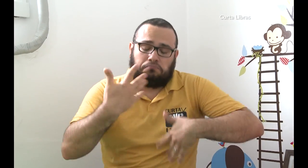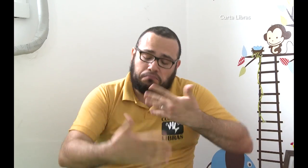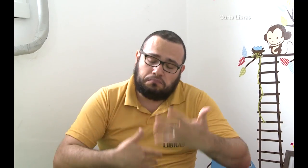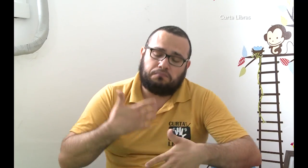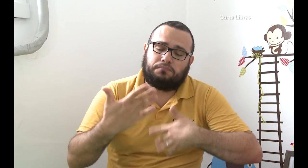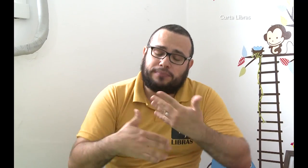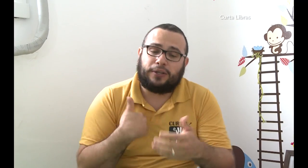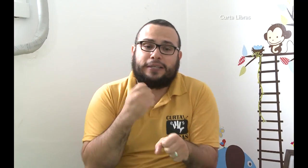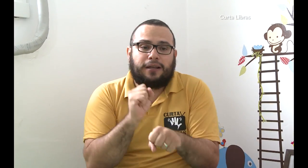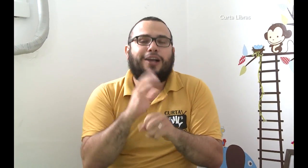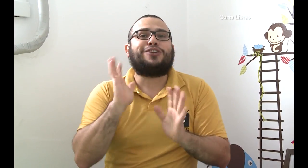seguro